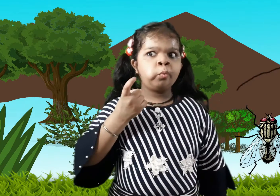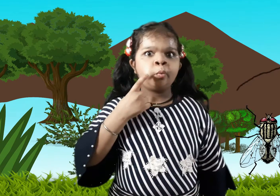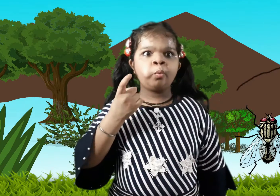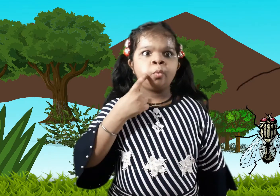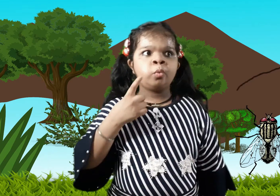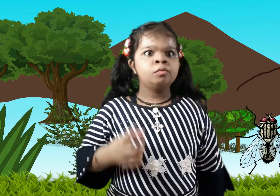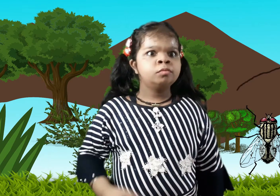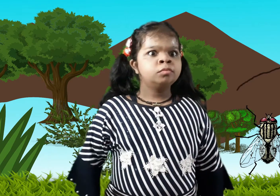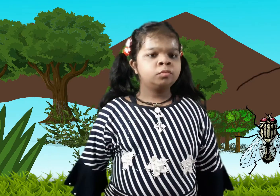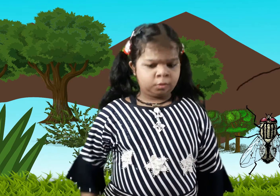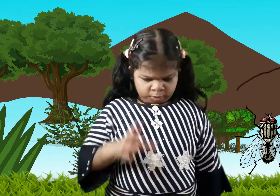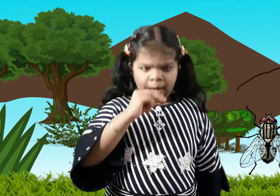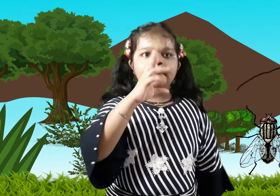और बोली,